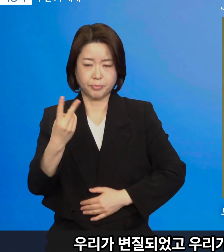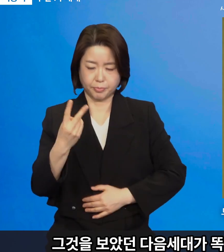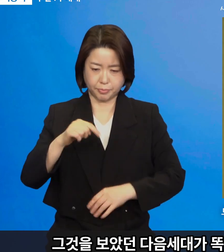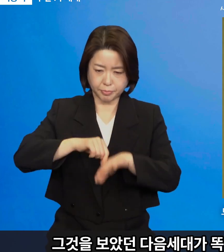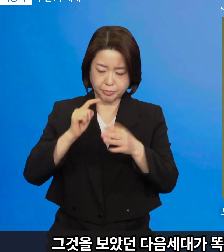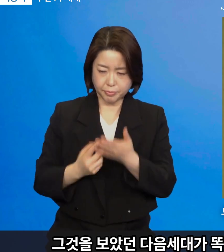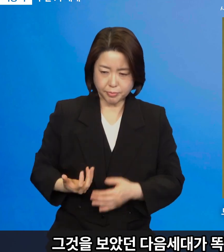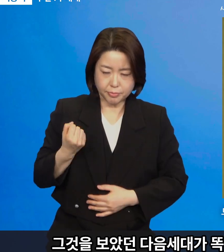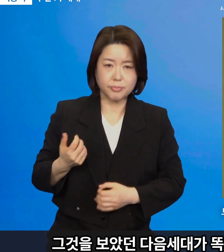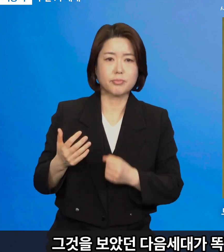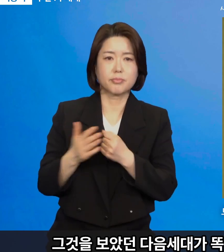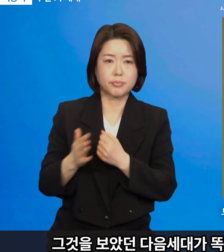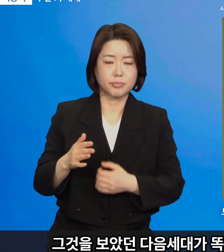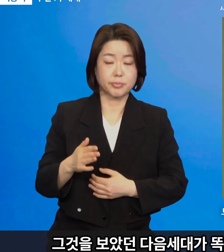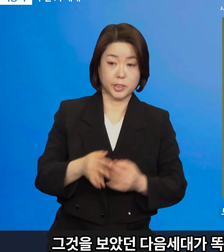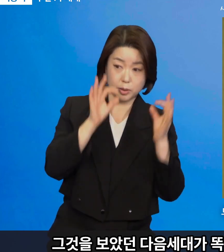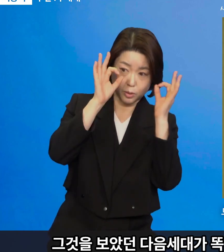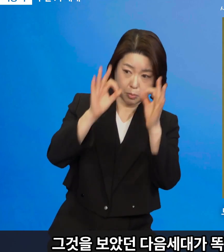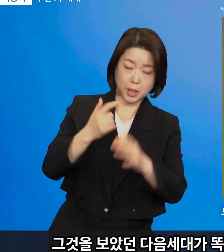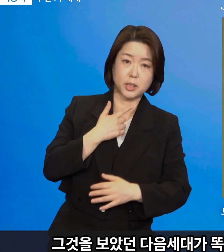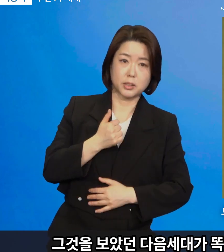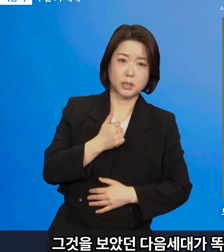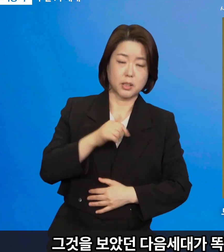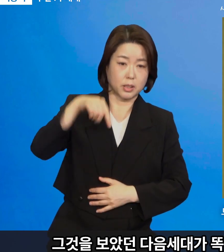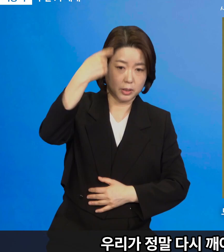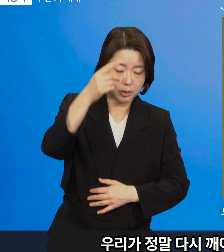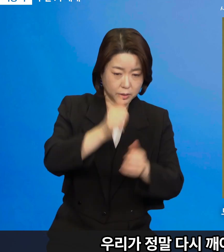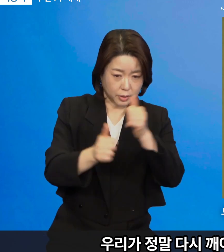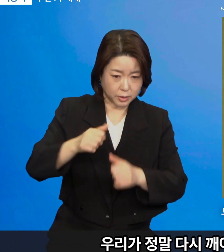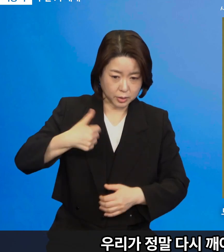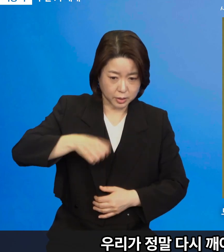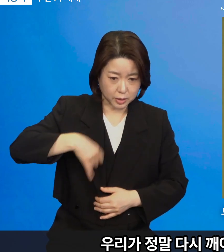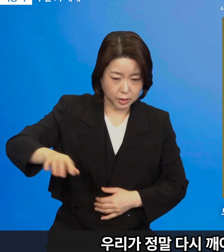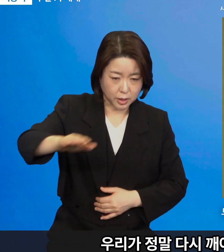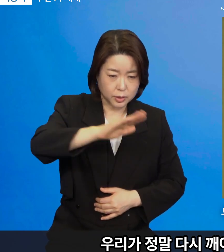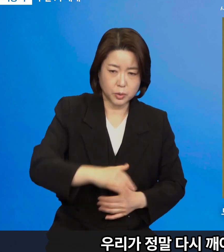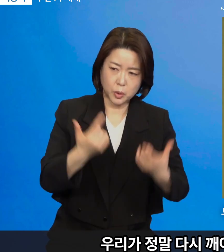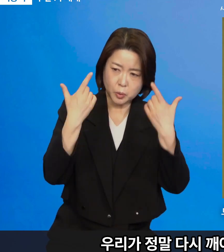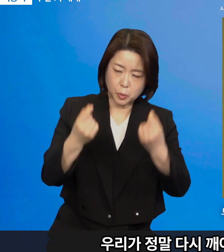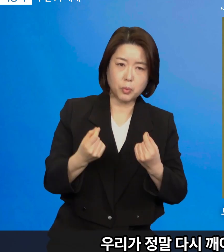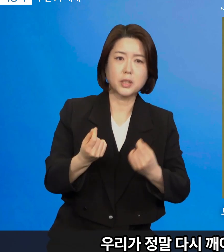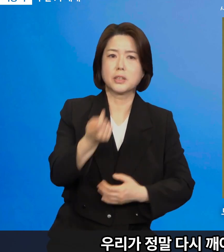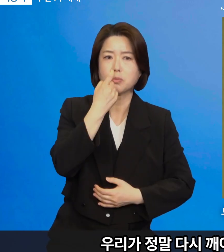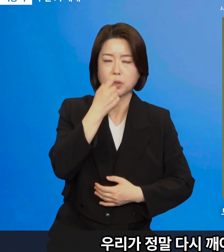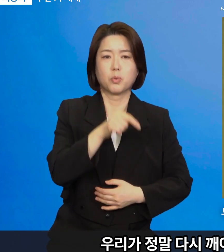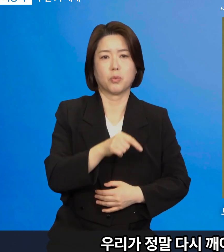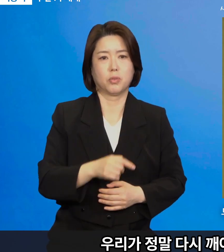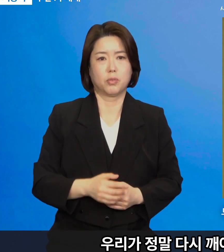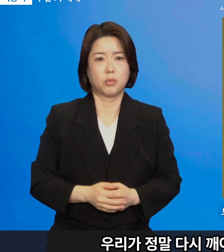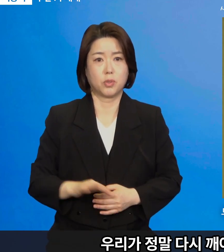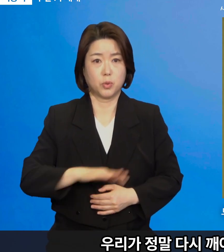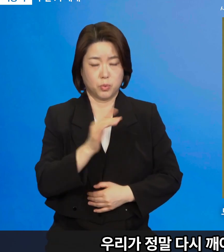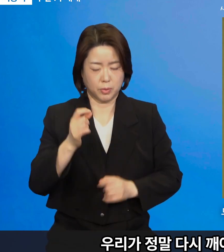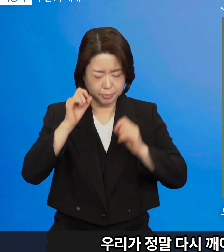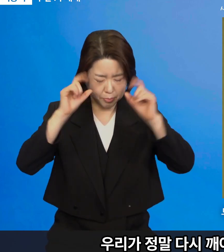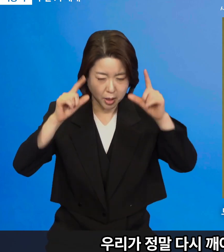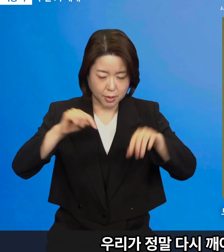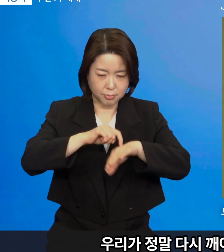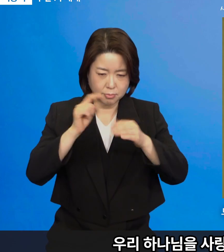때문에 그거를 보았던 다음 세대 똑같이 그렇게 하는 것 뿐이에요. 우리가 정말 다시 깨어서 온 마음을